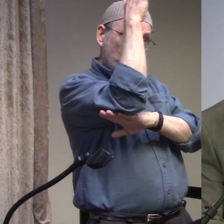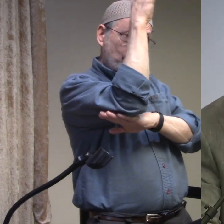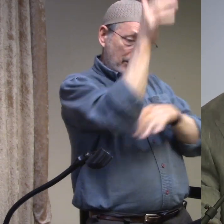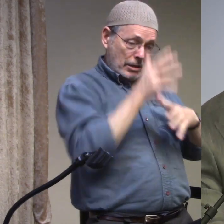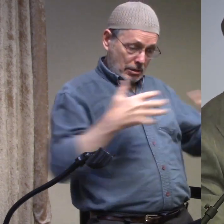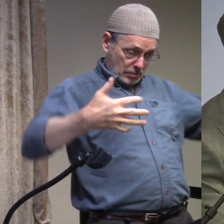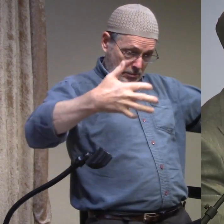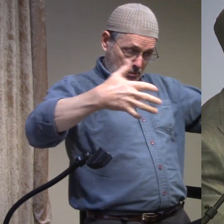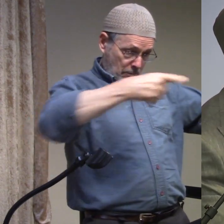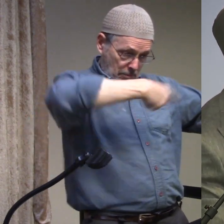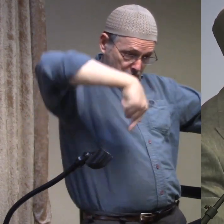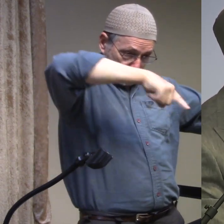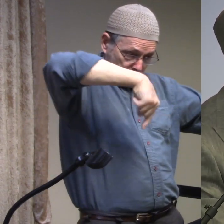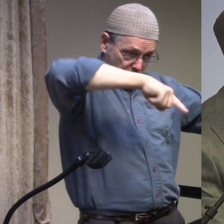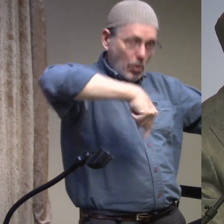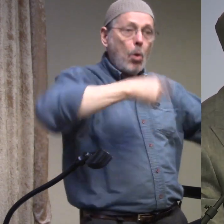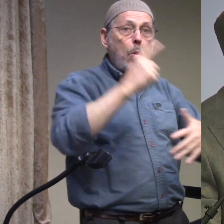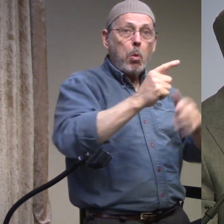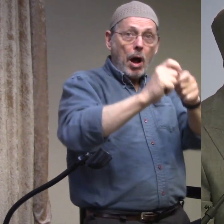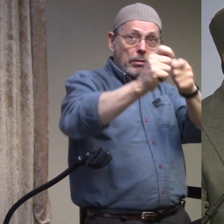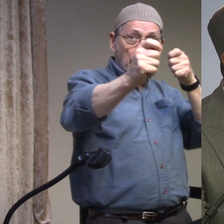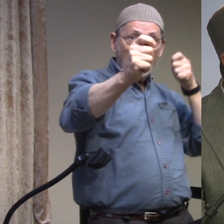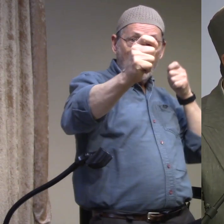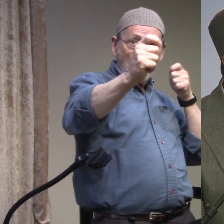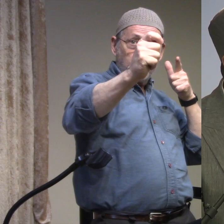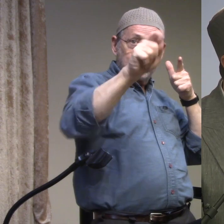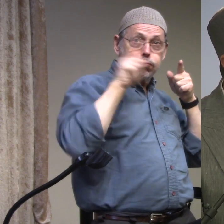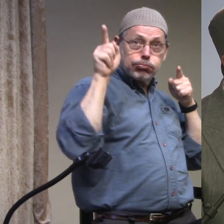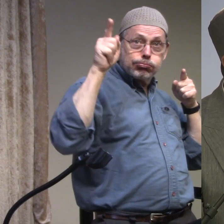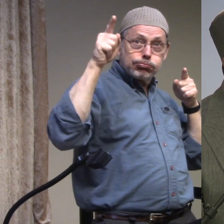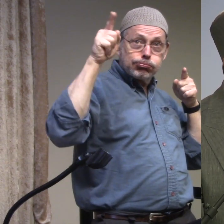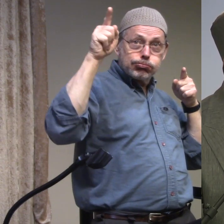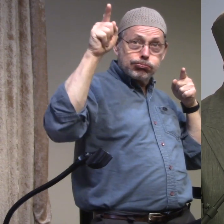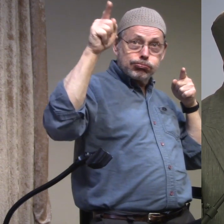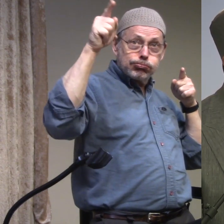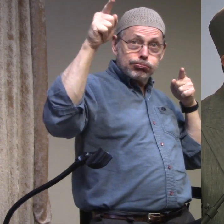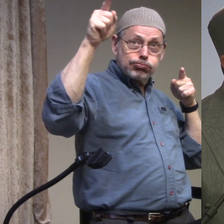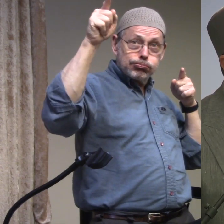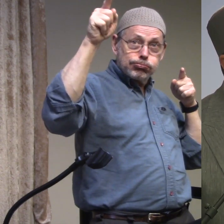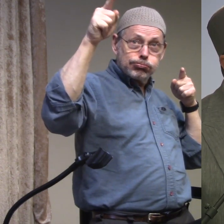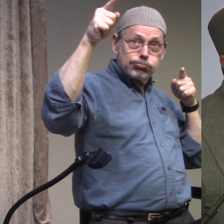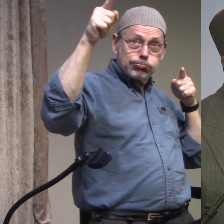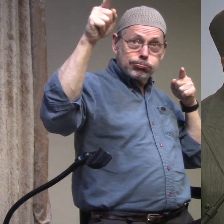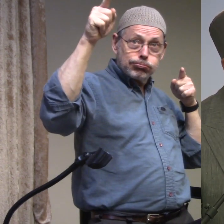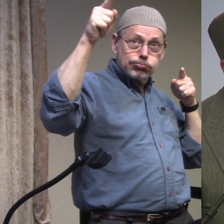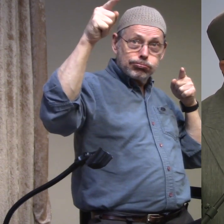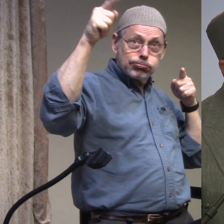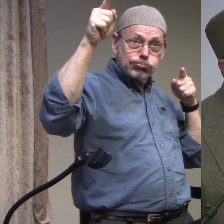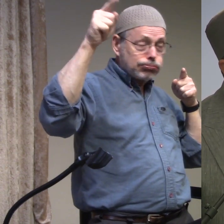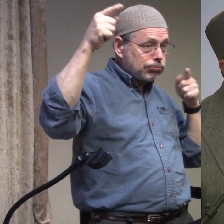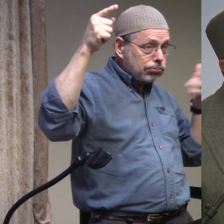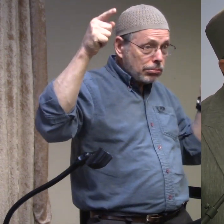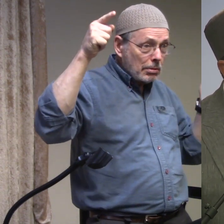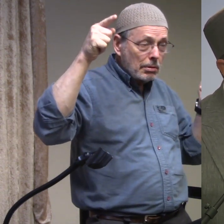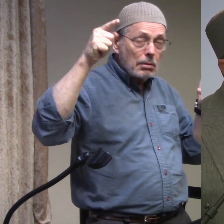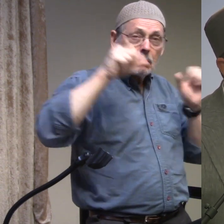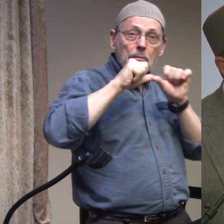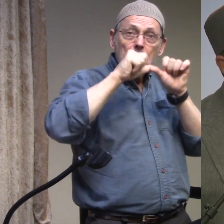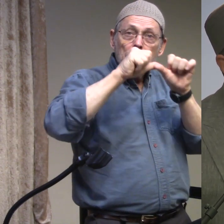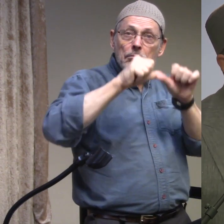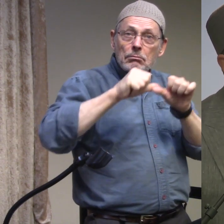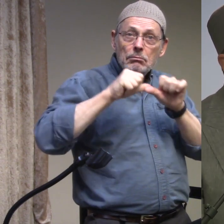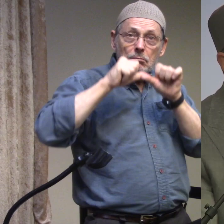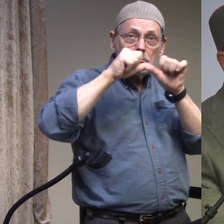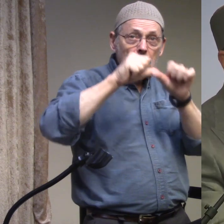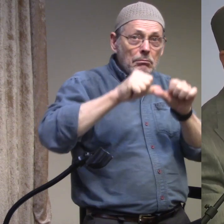where the length of one bow in heaven, لقاب قوس في الجنة خيرٌ مما تطلع عليه الشمس أو